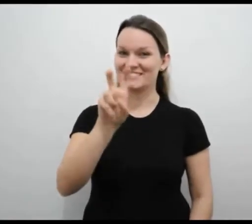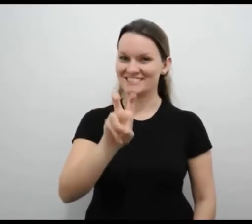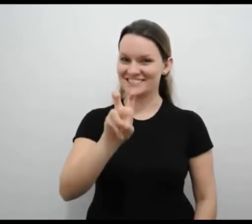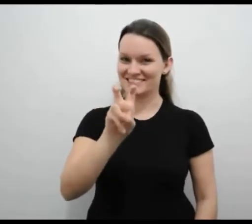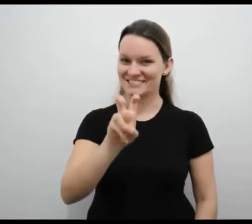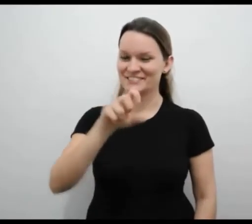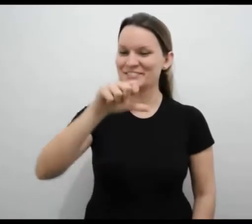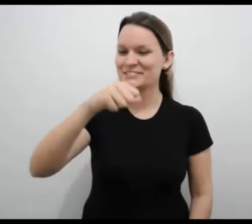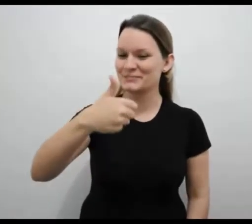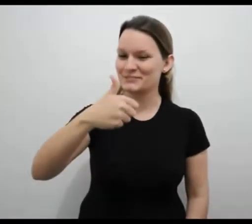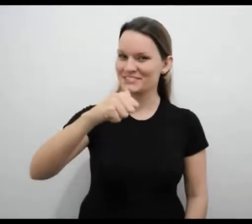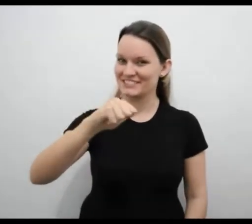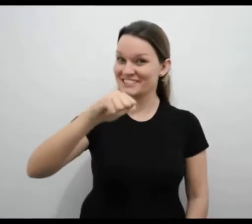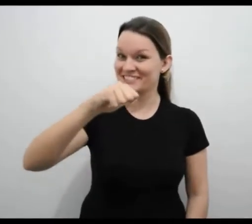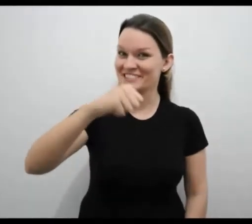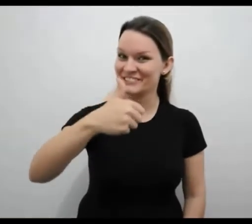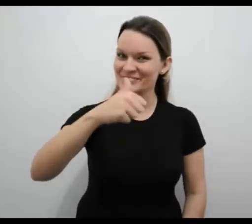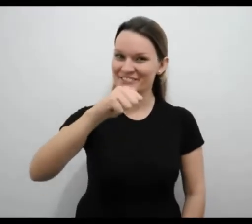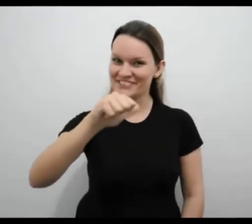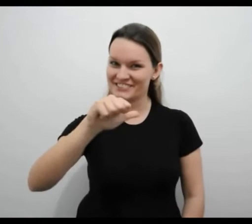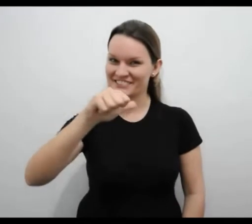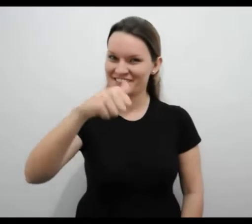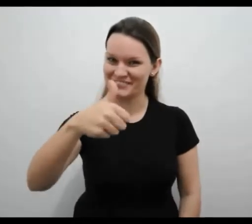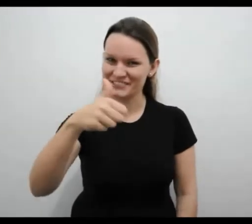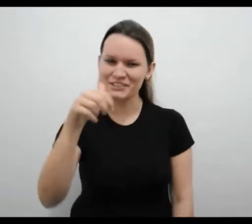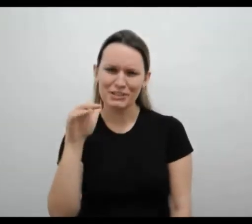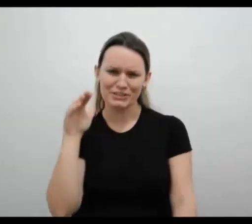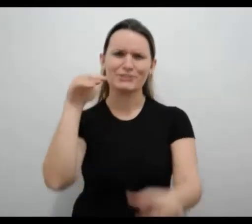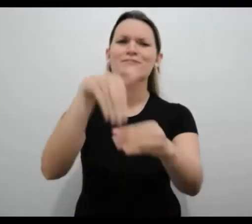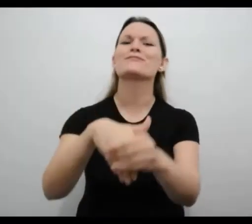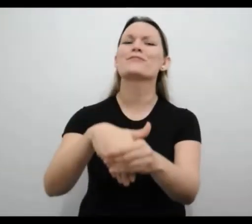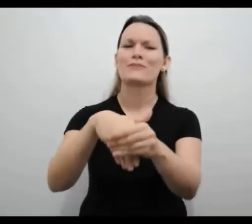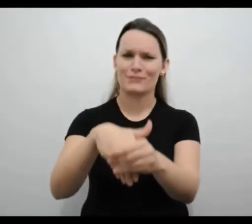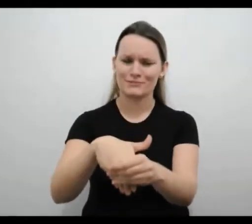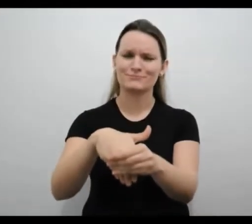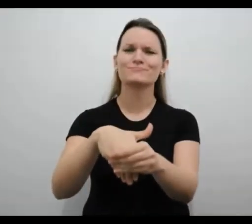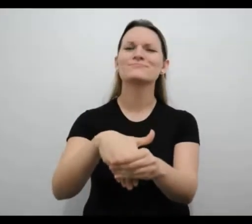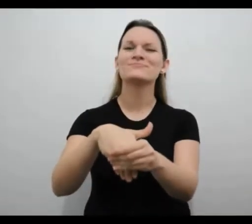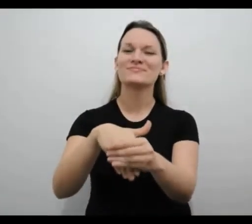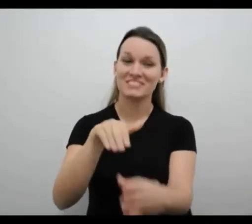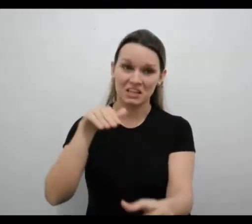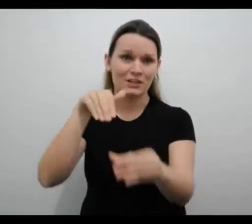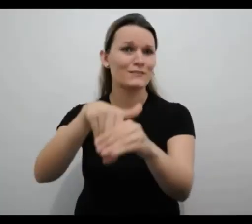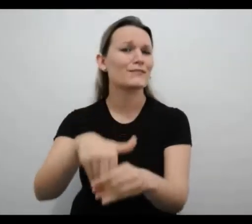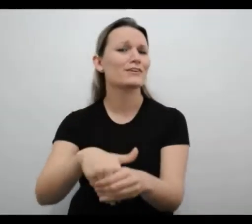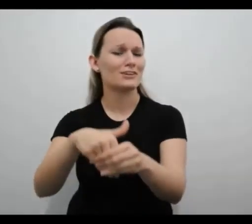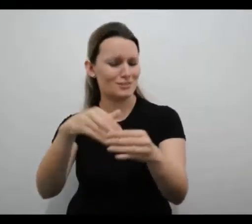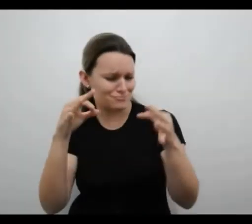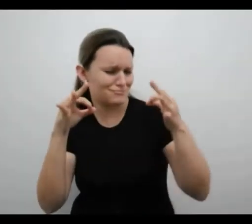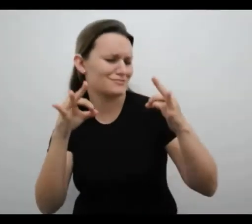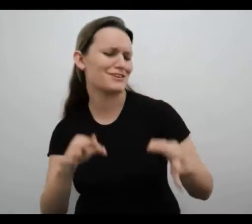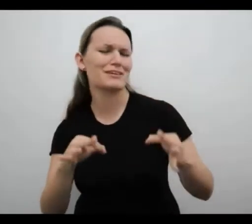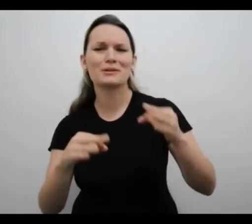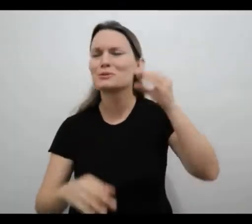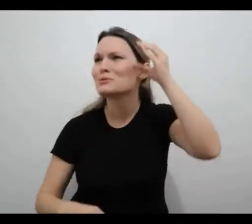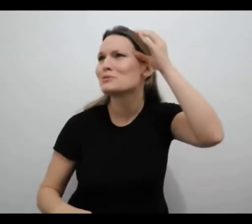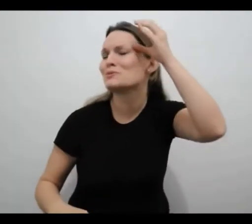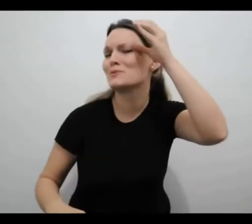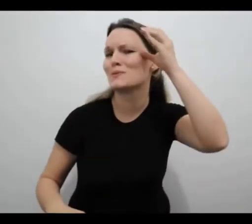Que 111 eu vou votar, que 111 eu vou votar. Vote certo, consciente para o bem de